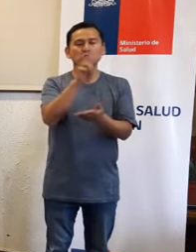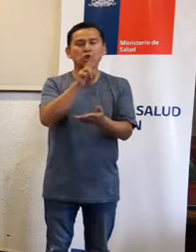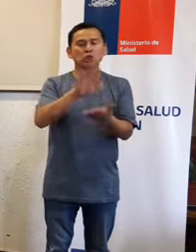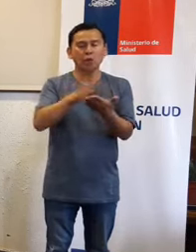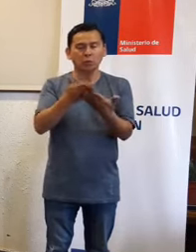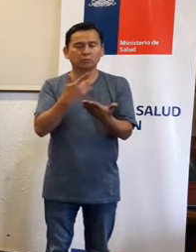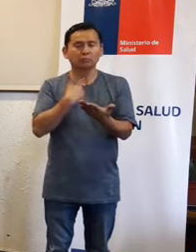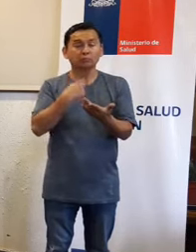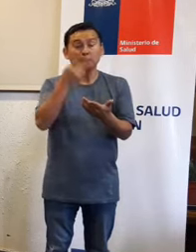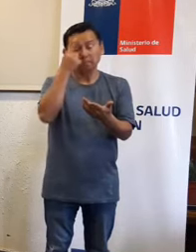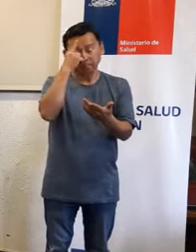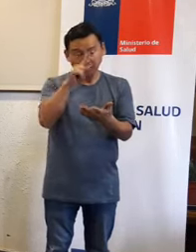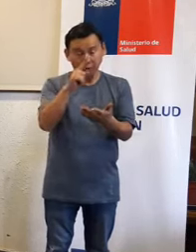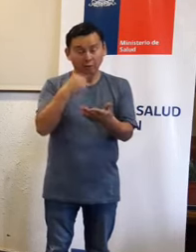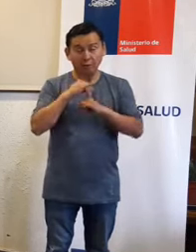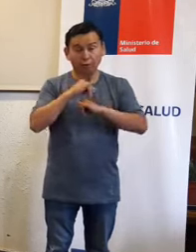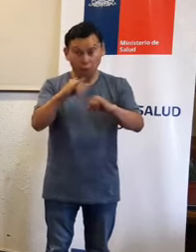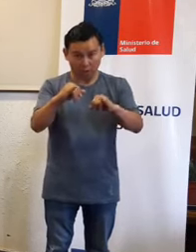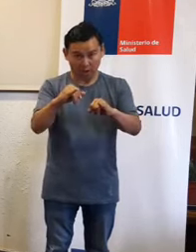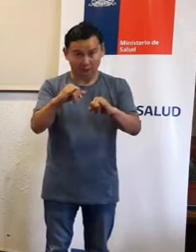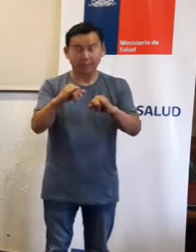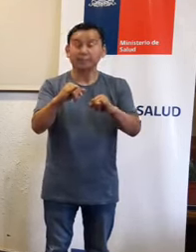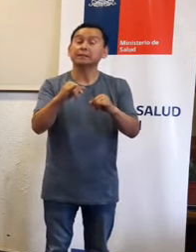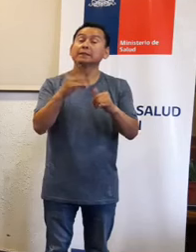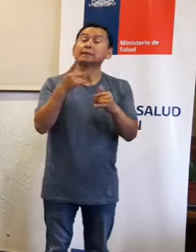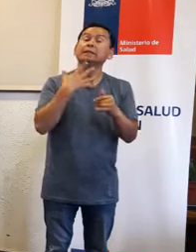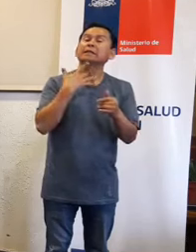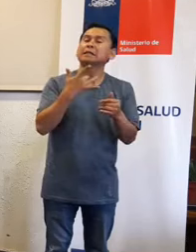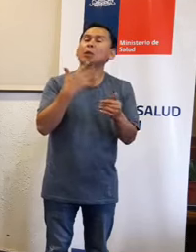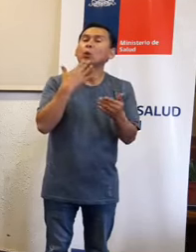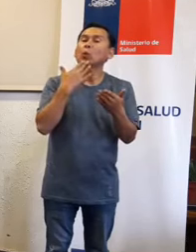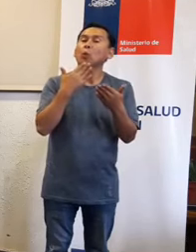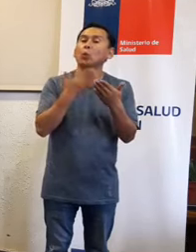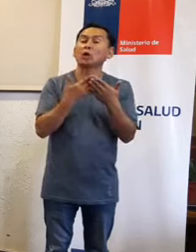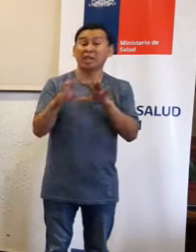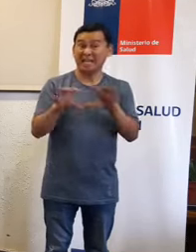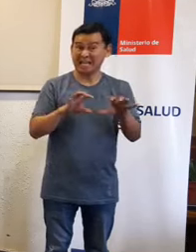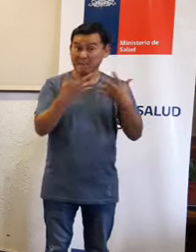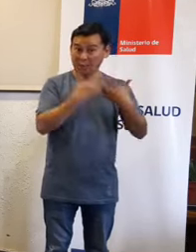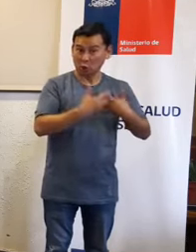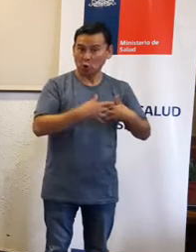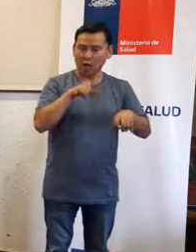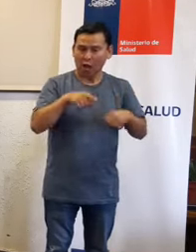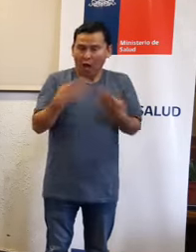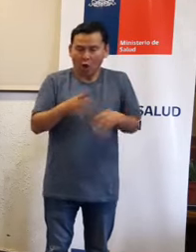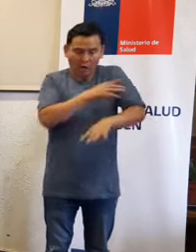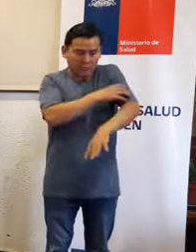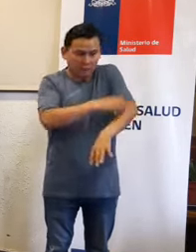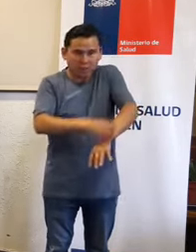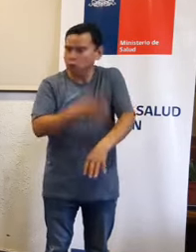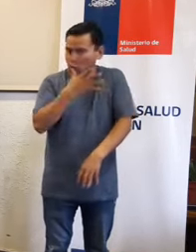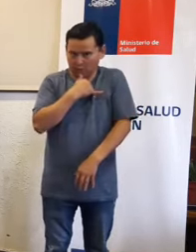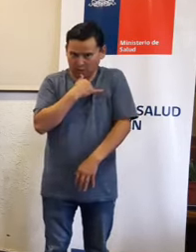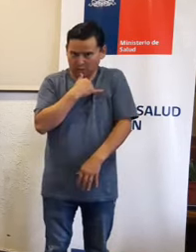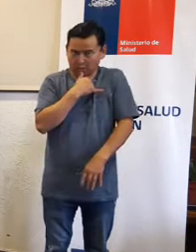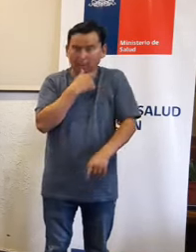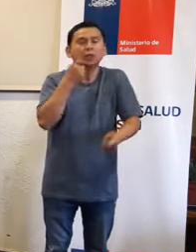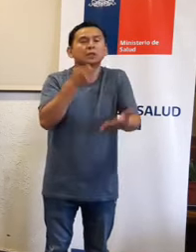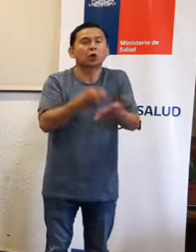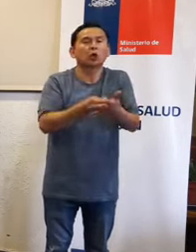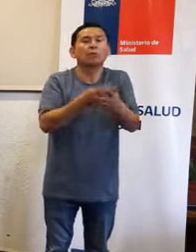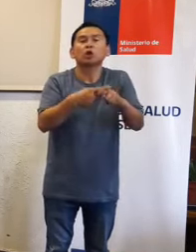informarle a la comunidad que estos no son elementos que están disponibles en el mercado nacional, sino que las compras